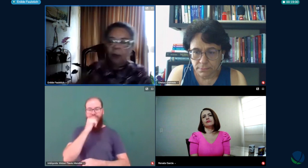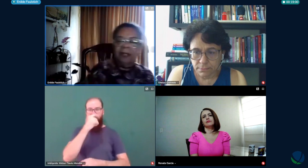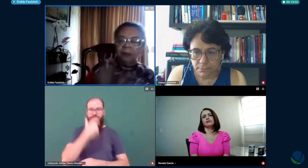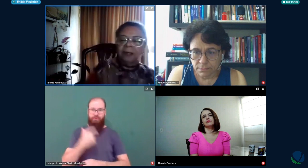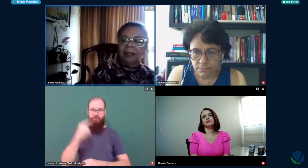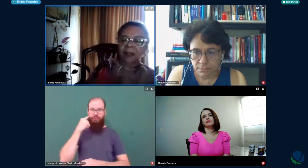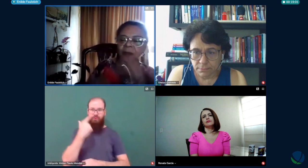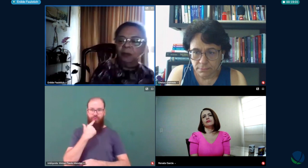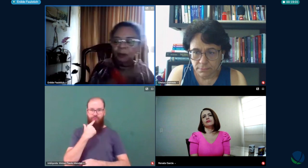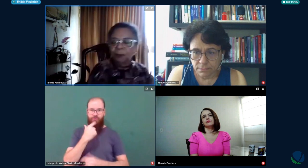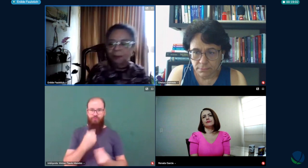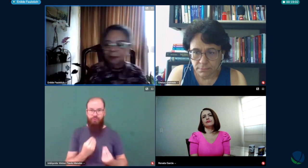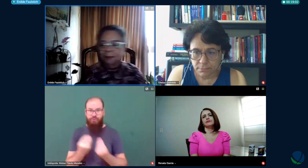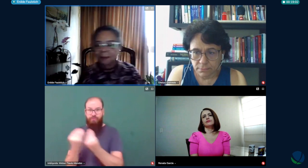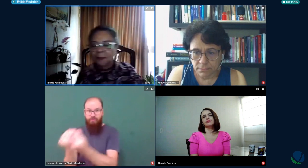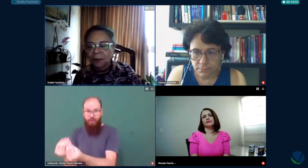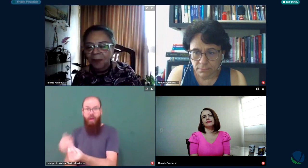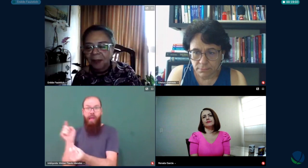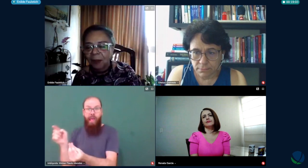ele põe dentro da tese de surdo.